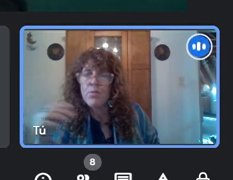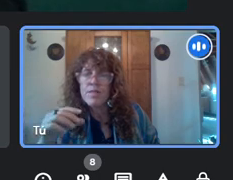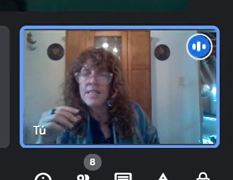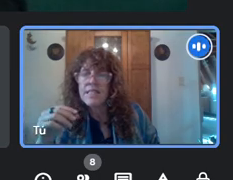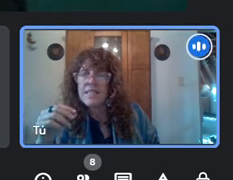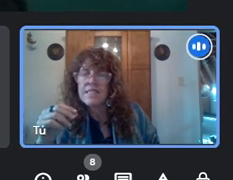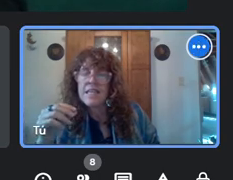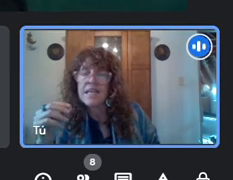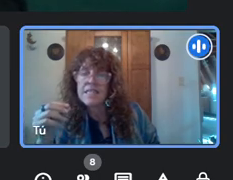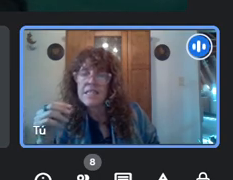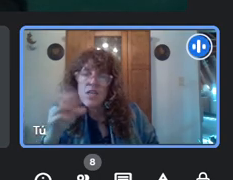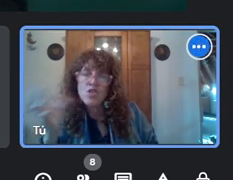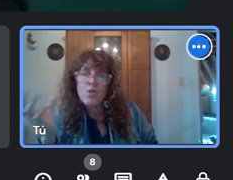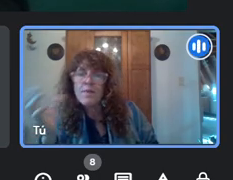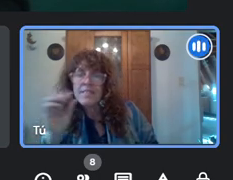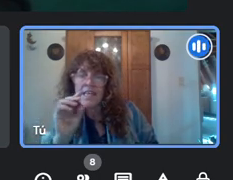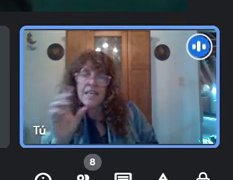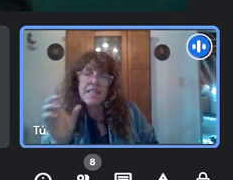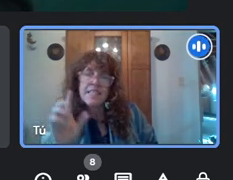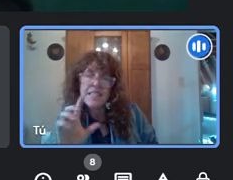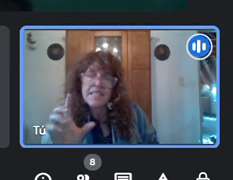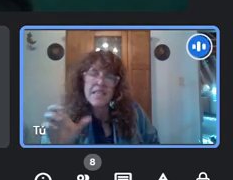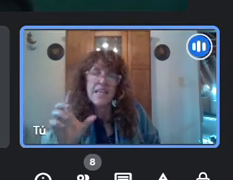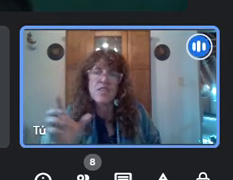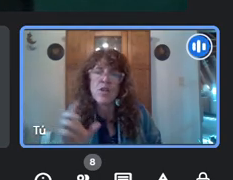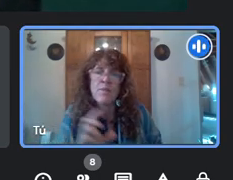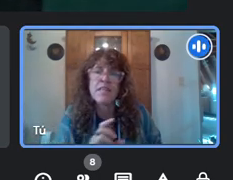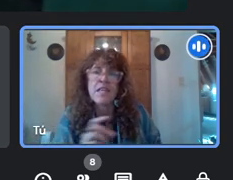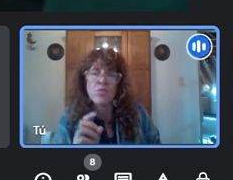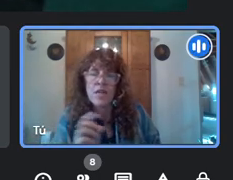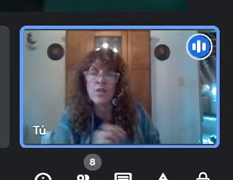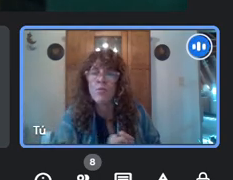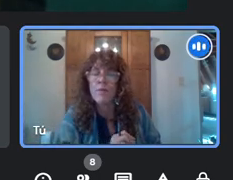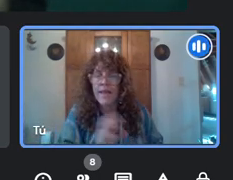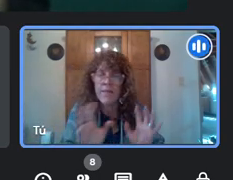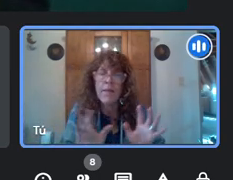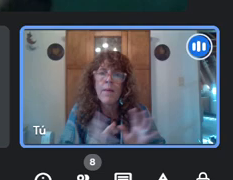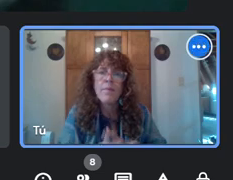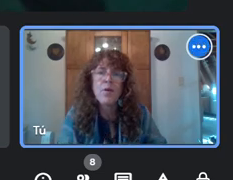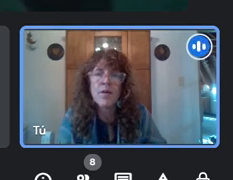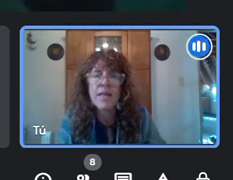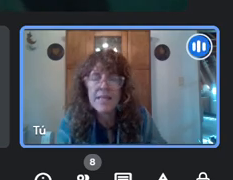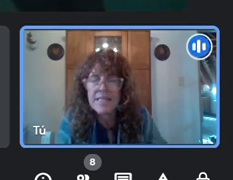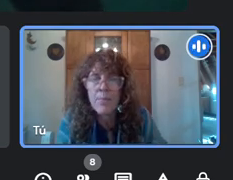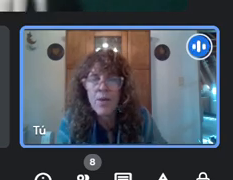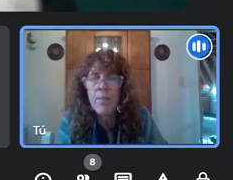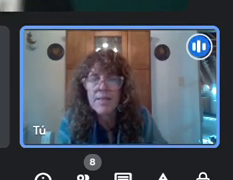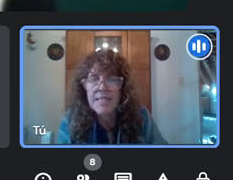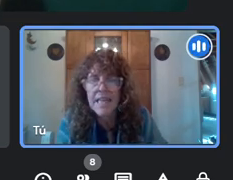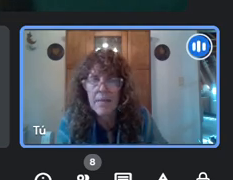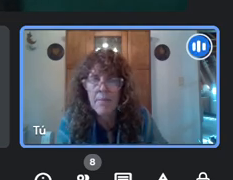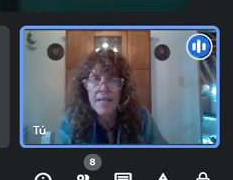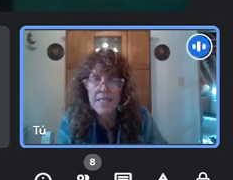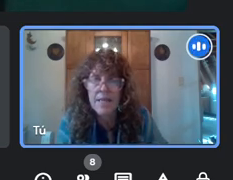el ciencias, yo pensé que estas ciencias eran solamente naturales y humanas. Se puede pensar también así,